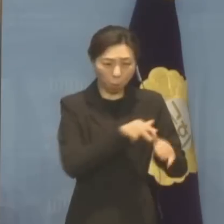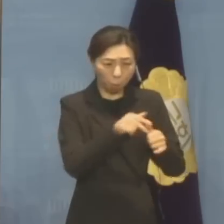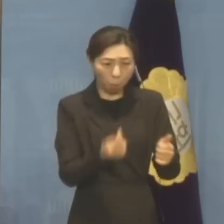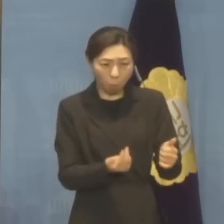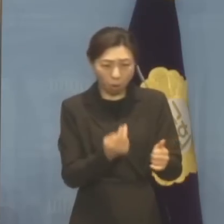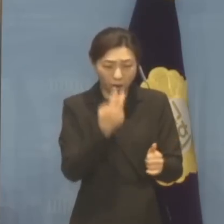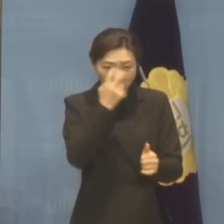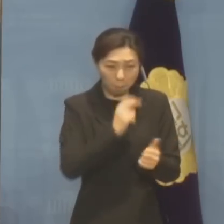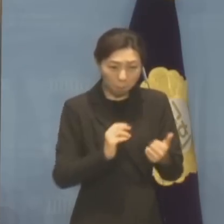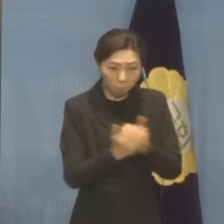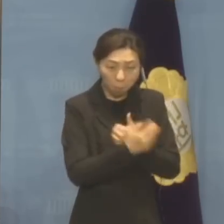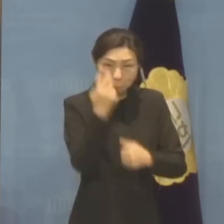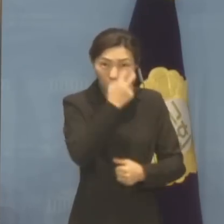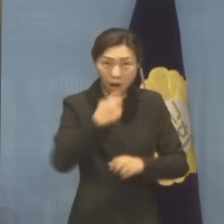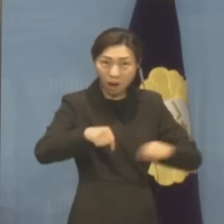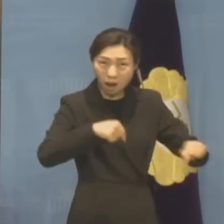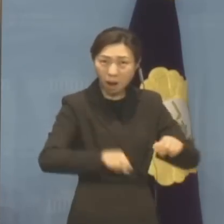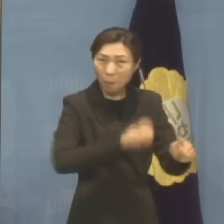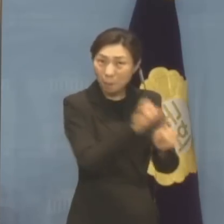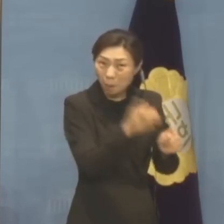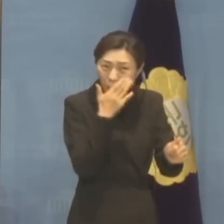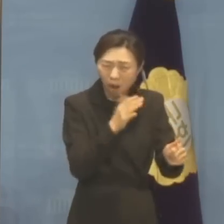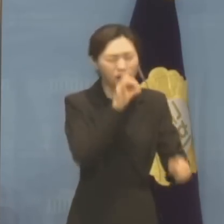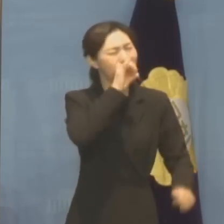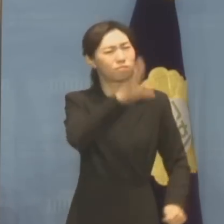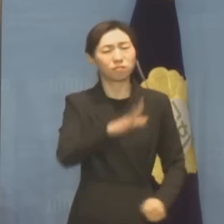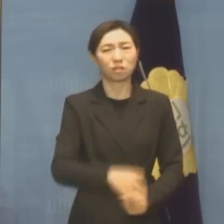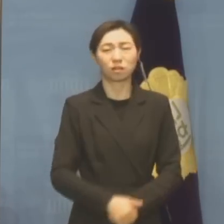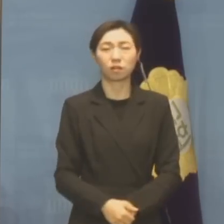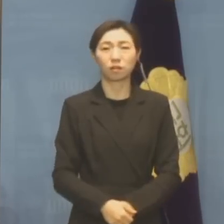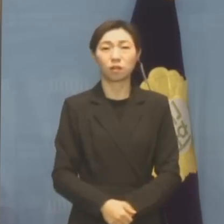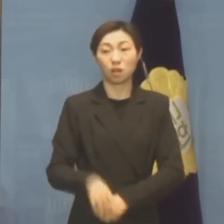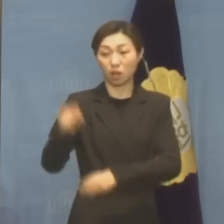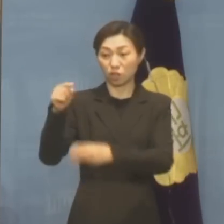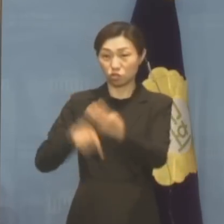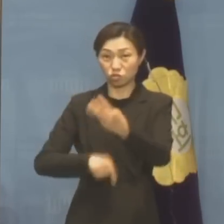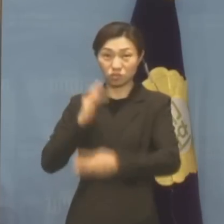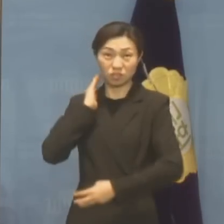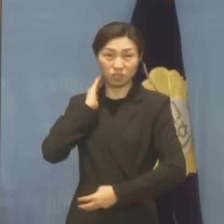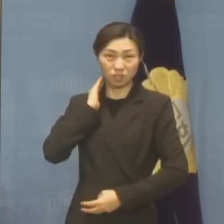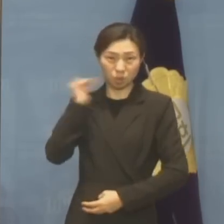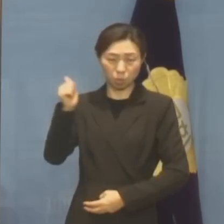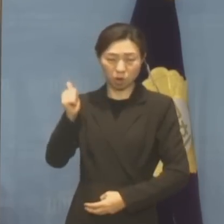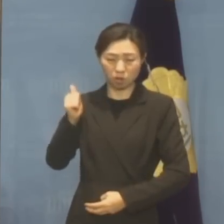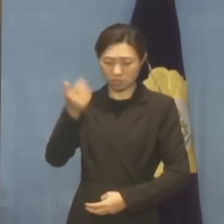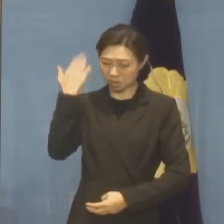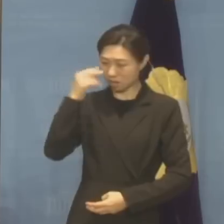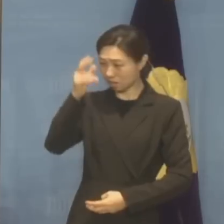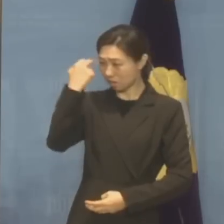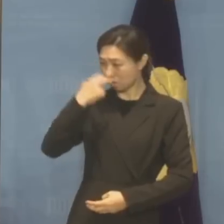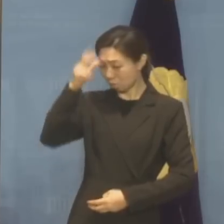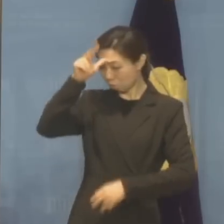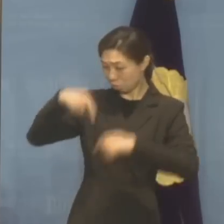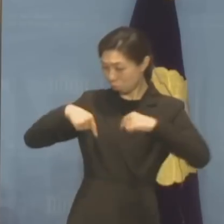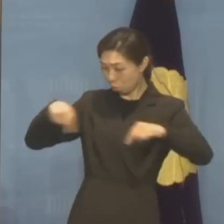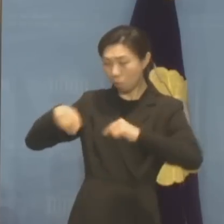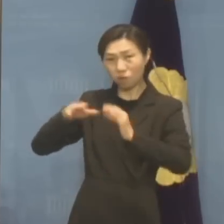윤석열 지검장이 기소한 군사기밀보호법 재판에서도 김태효 차장이 유죄를 받지 않았습니까?